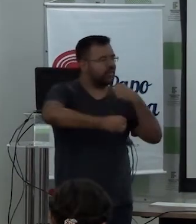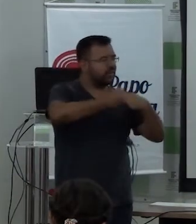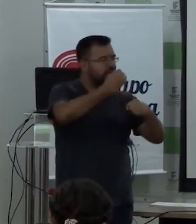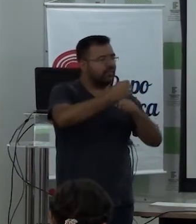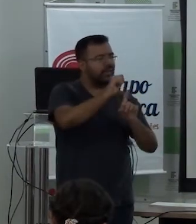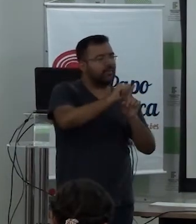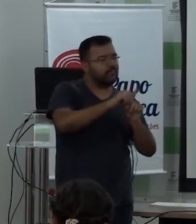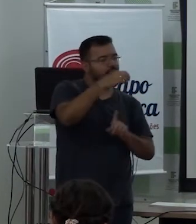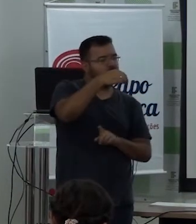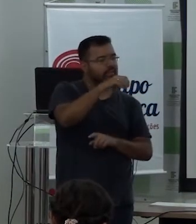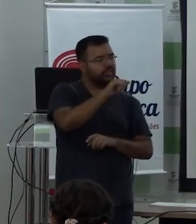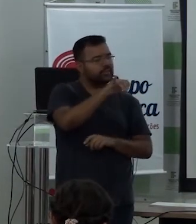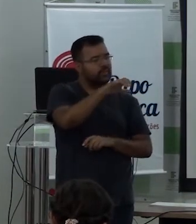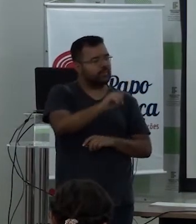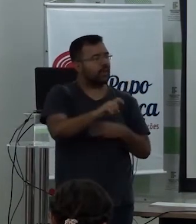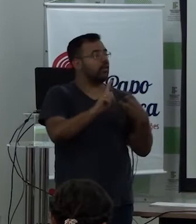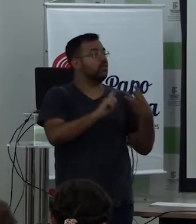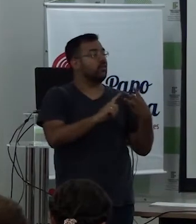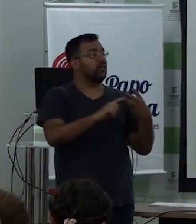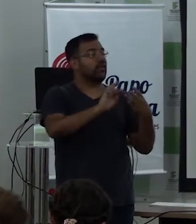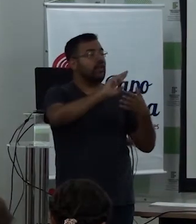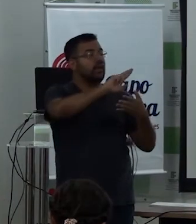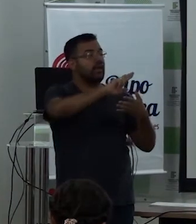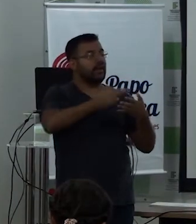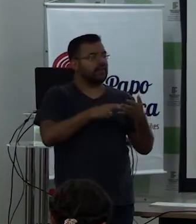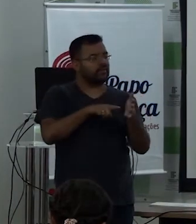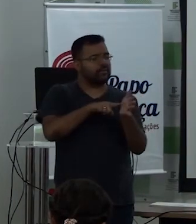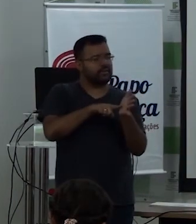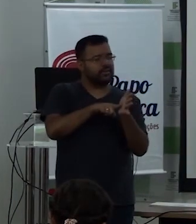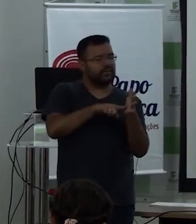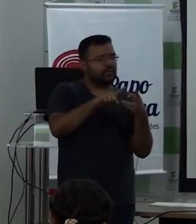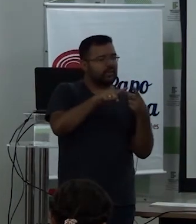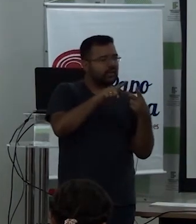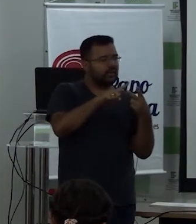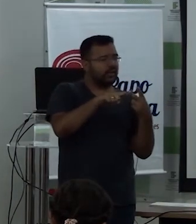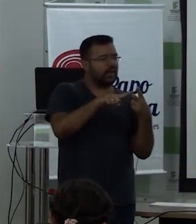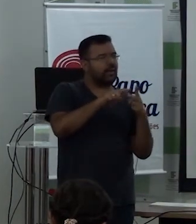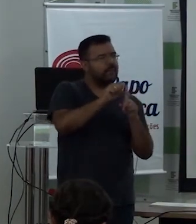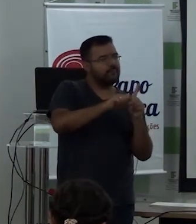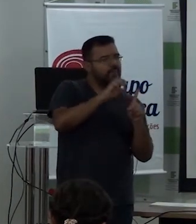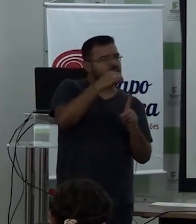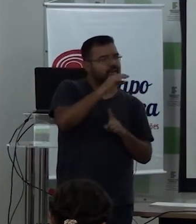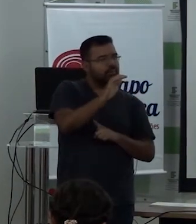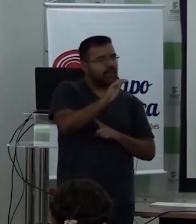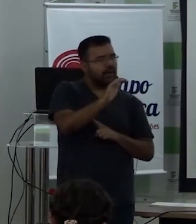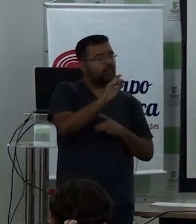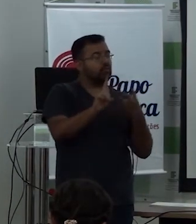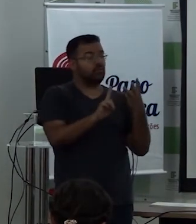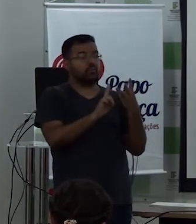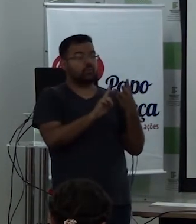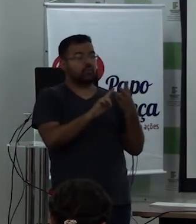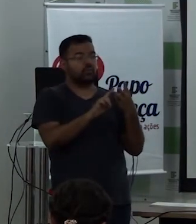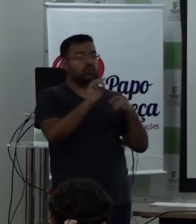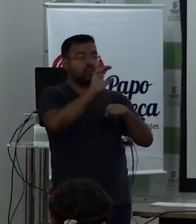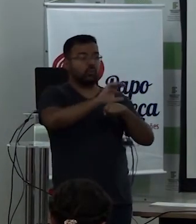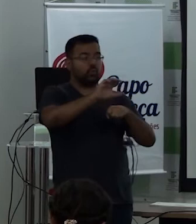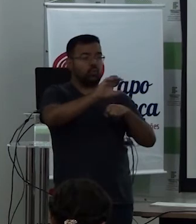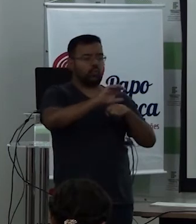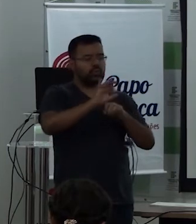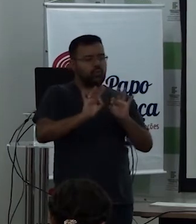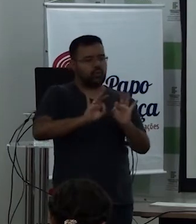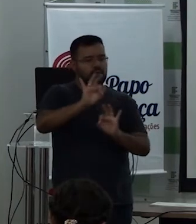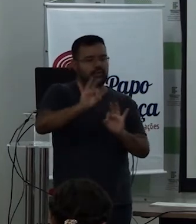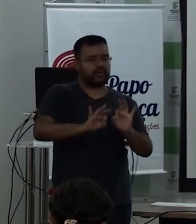o de redação científica, possivelmente a partir de março. E o de elaboração de